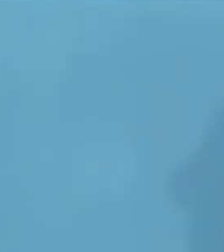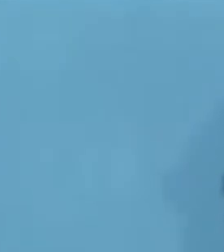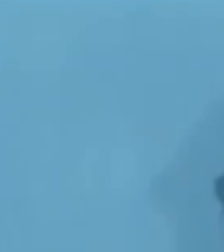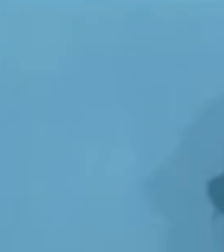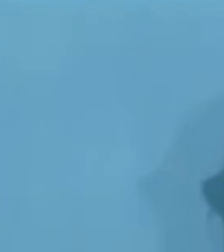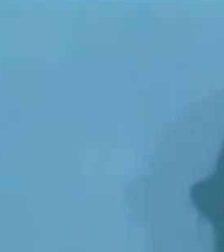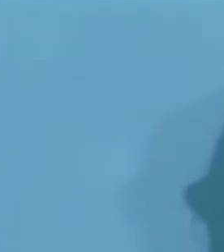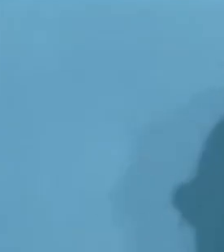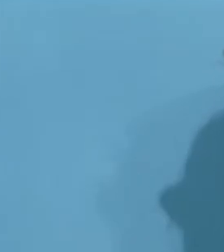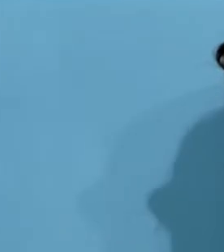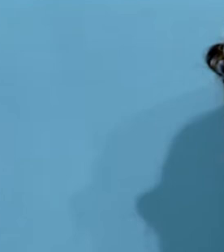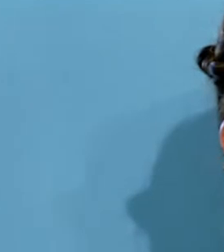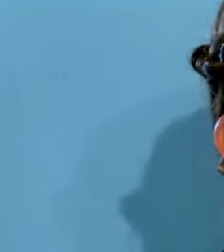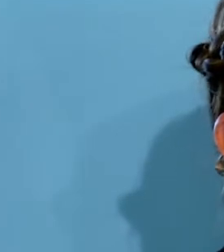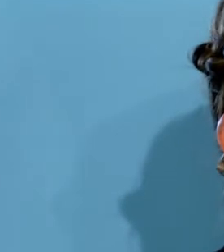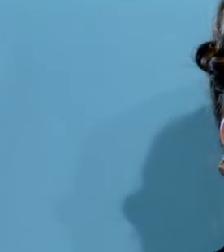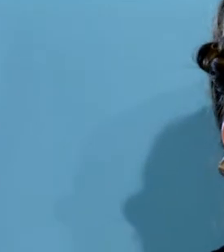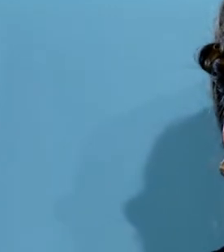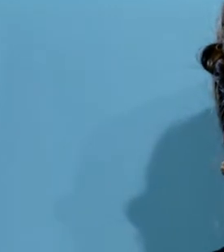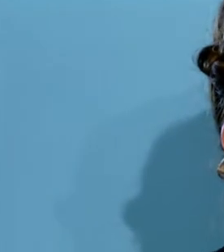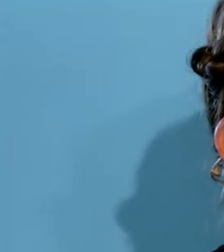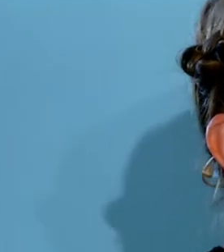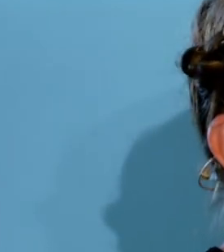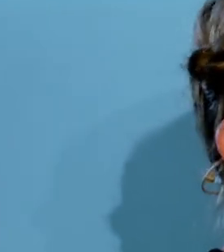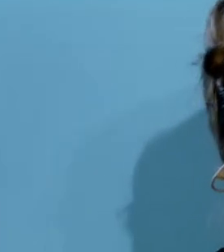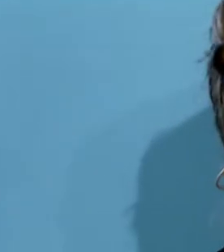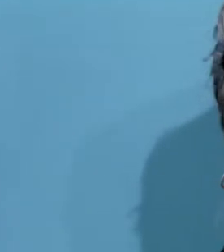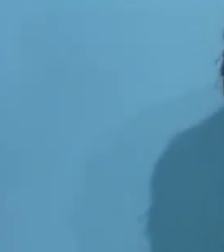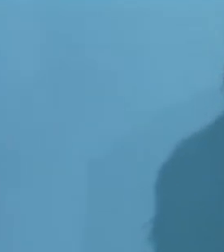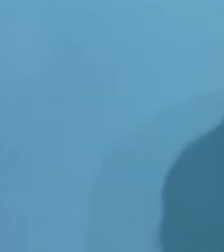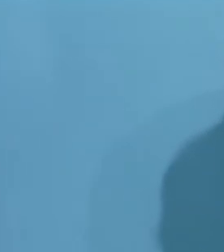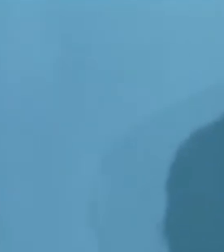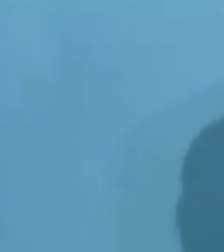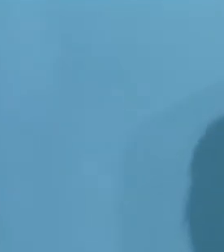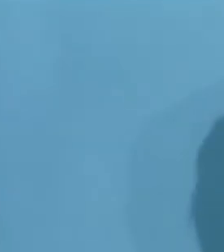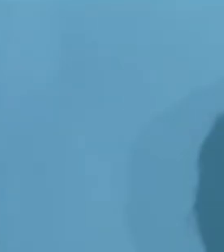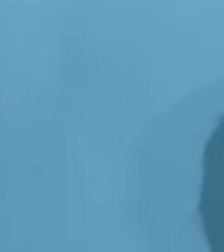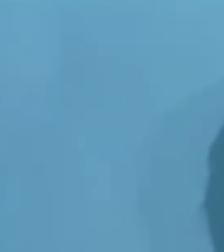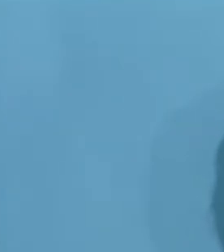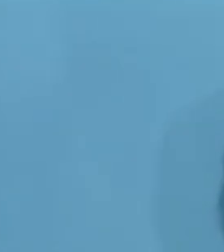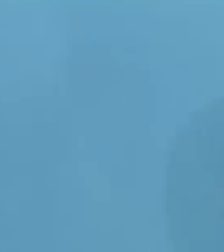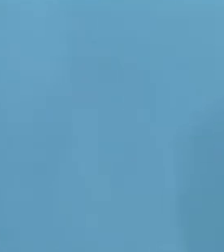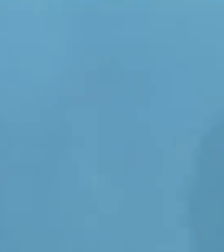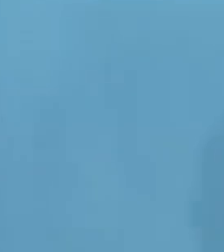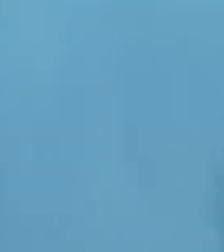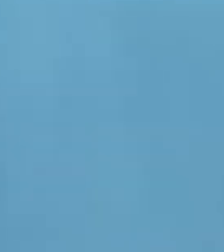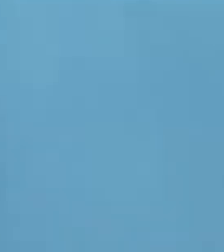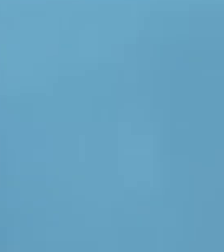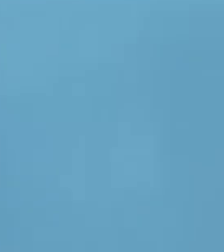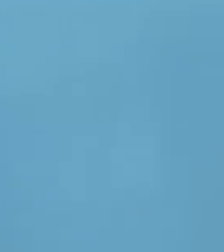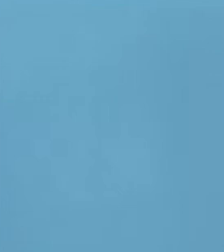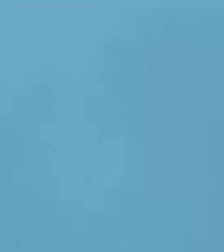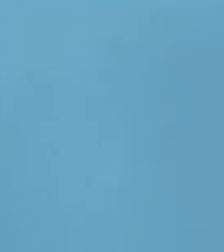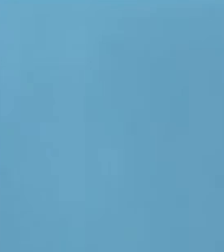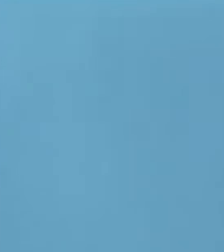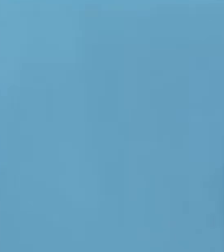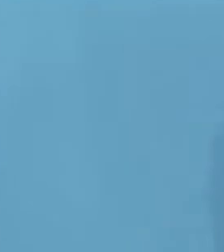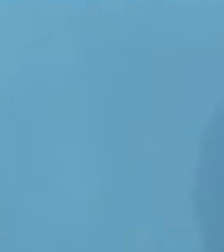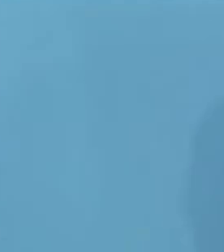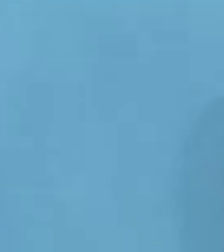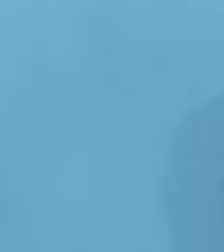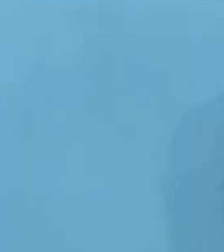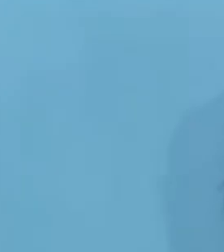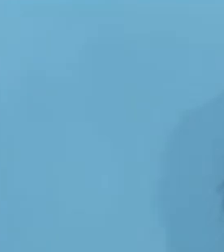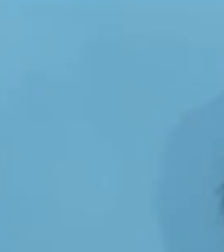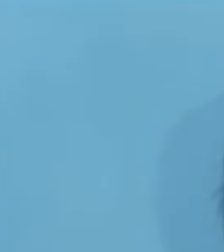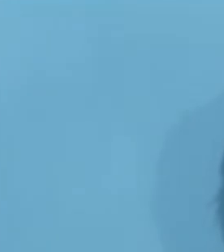att, jag tänker Helene var inne på det här, att vi har jobbat i 100 år med att bryta det patriarkala förtrycket i Sverige på många sätt.